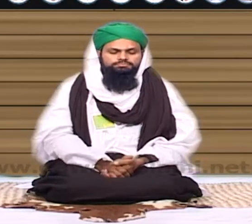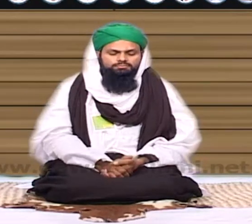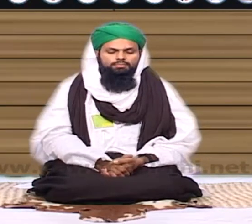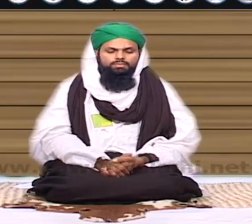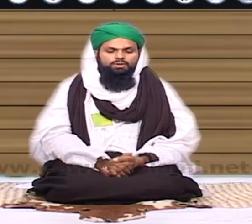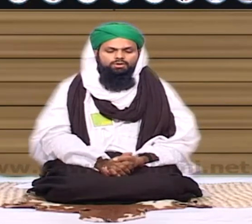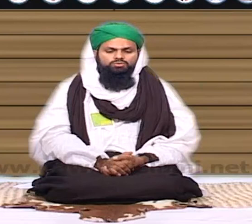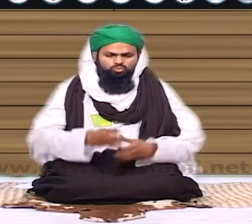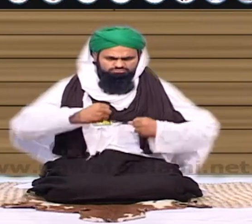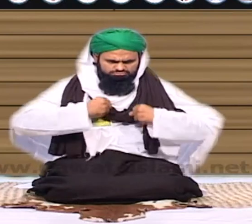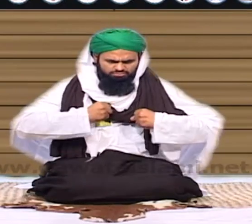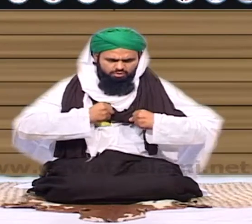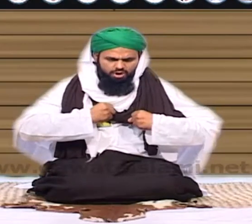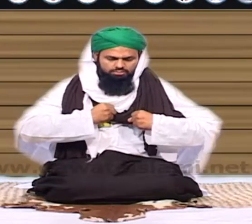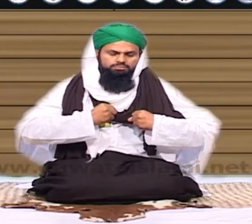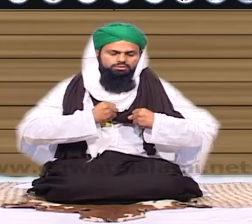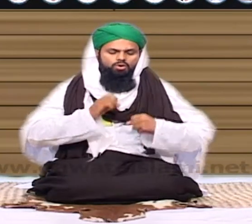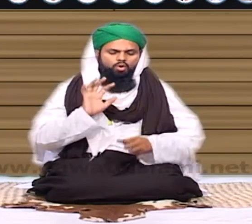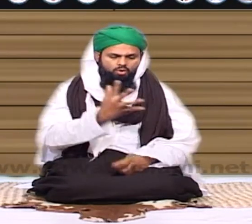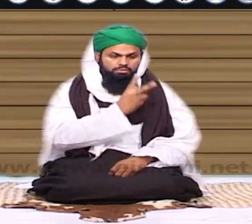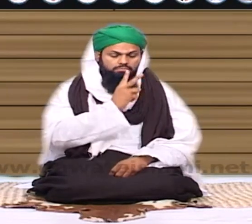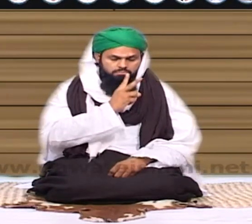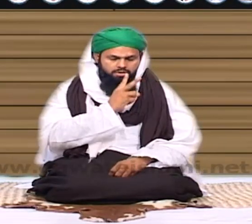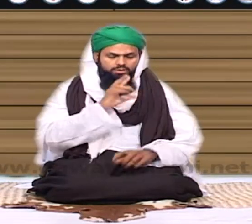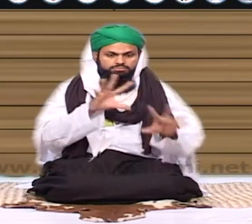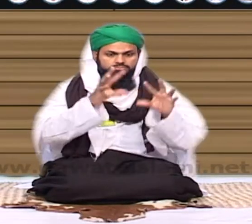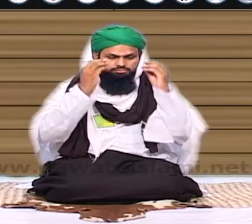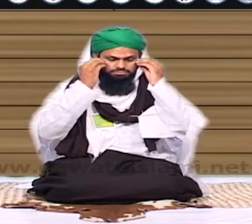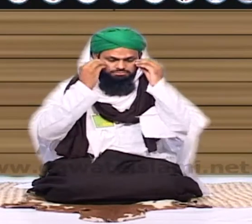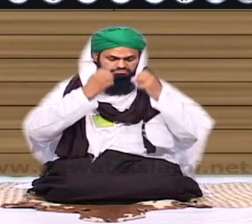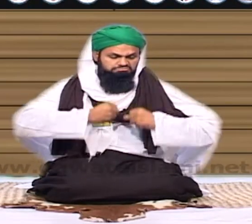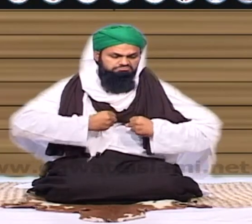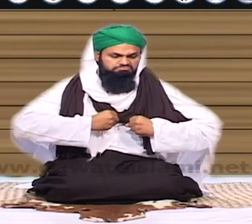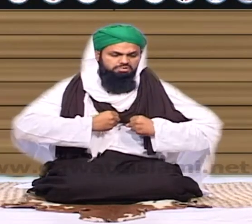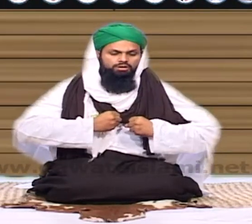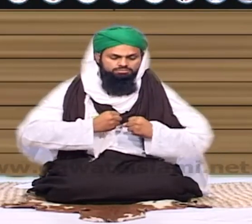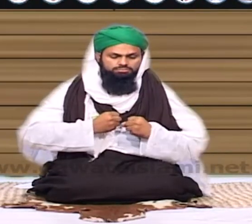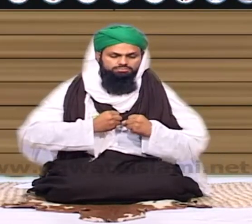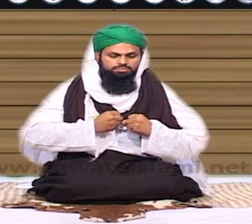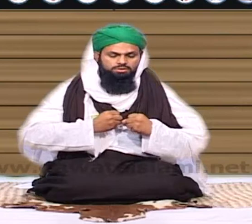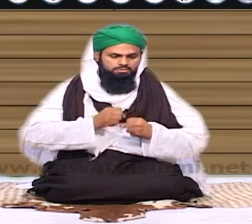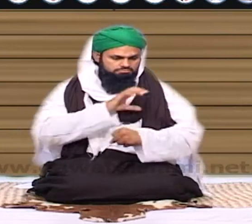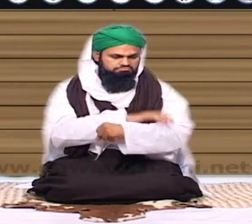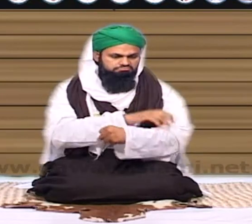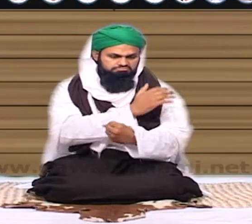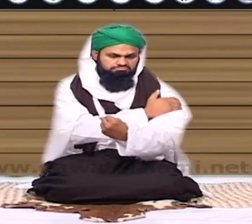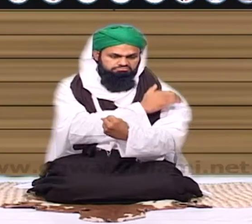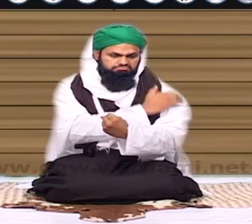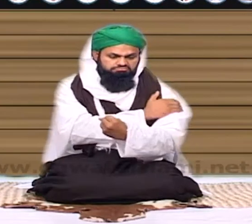تر ارمانوں کا اس پر خلا ہوتا ہے ہر طرح کی آرزویں بھی اس کی جوان ہوتی ہیں اس کے